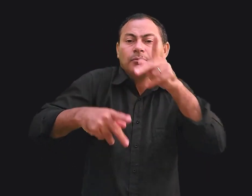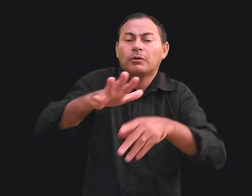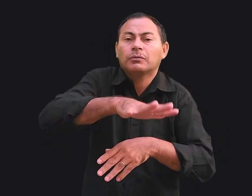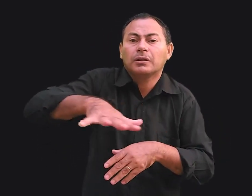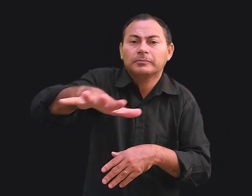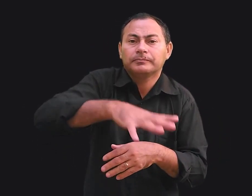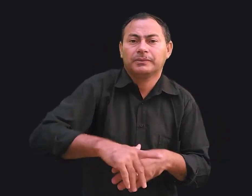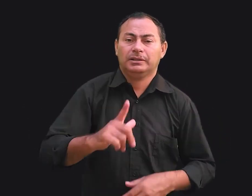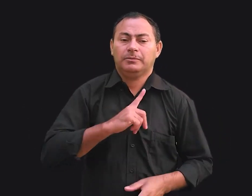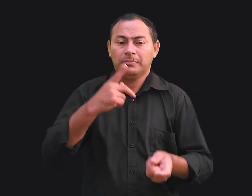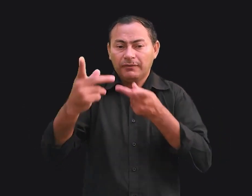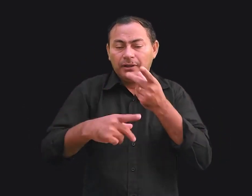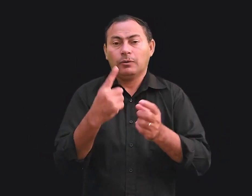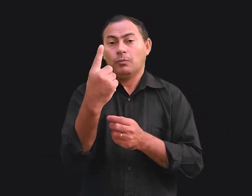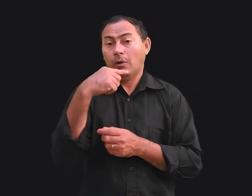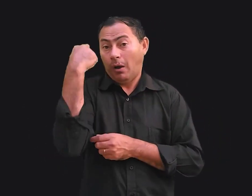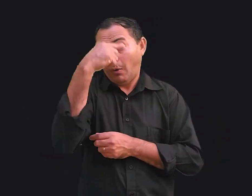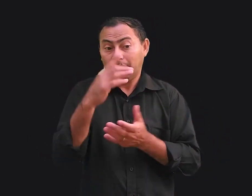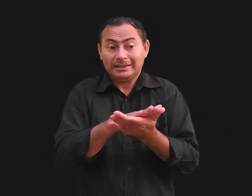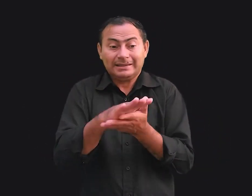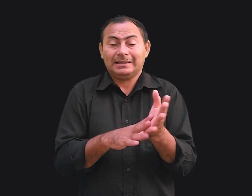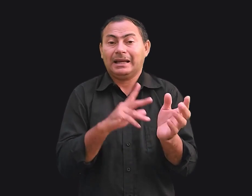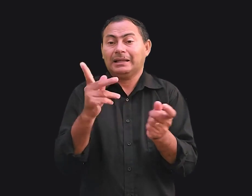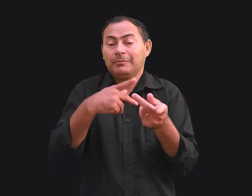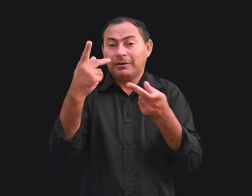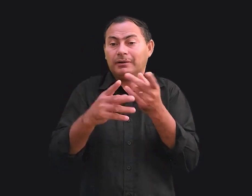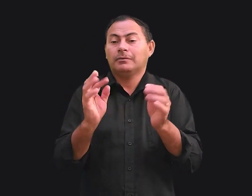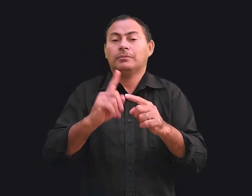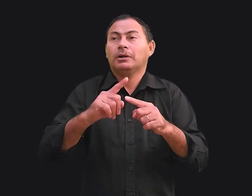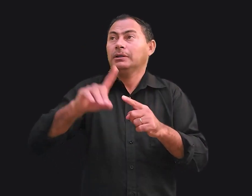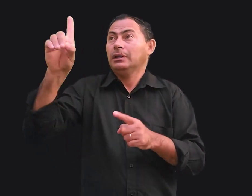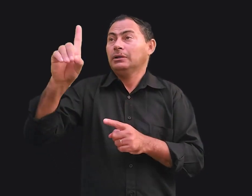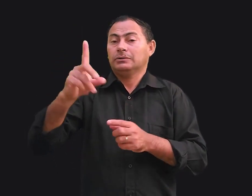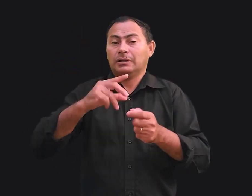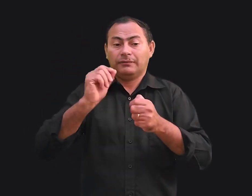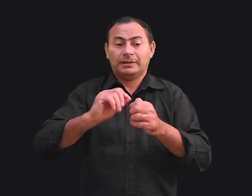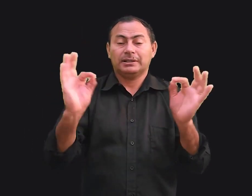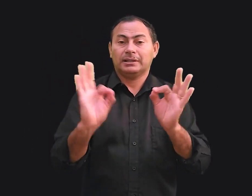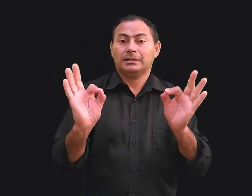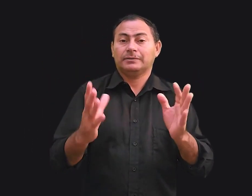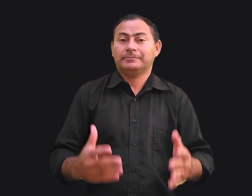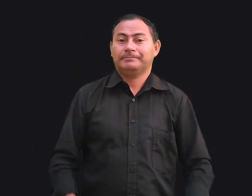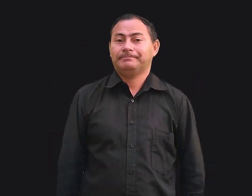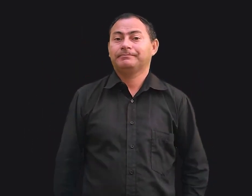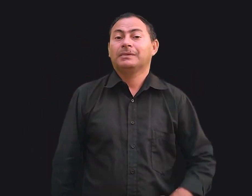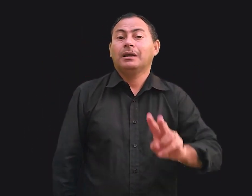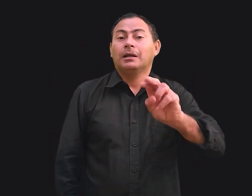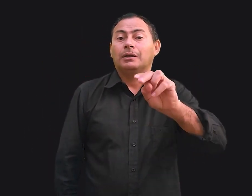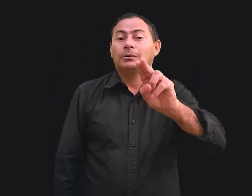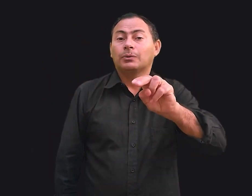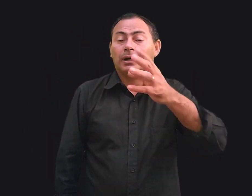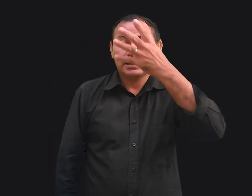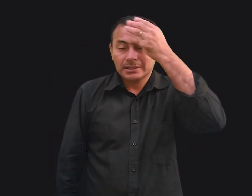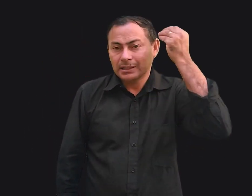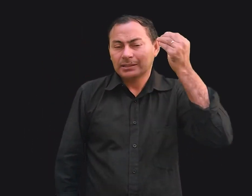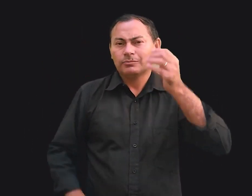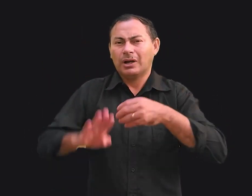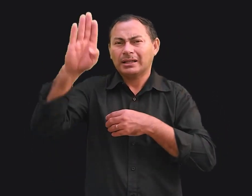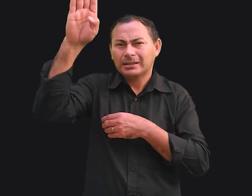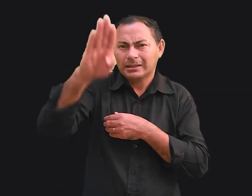gente? Eu tinha que falar por 1 hora e não tinha nada para falar porque Deus não estava fazendo nada. Nunca vou me esquecer de uma tarde quando eu